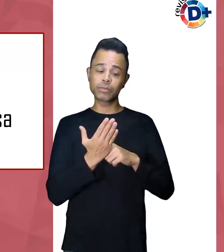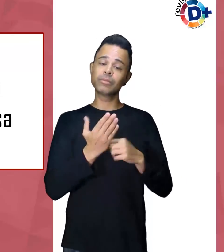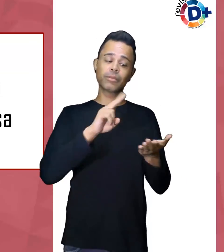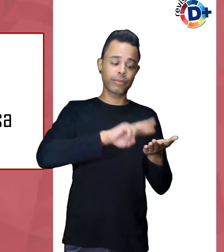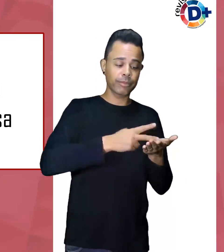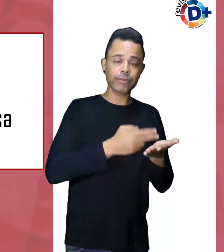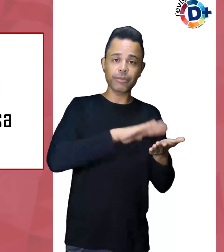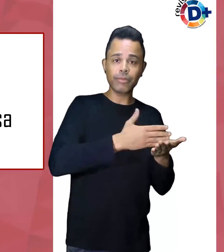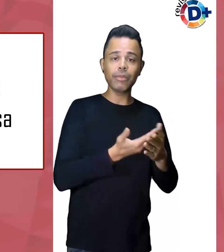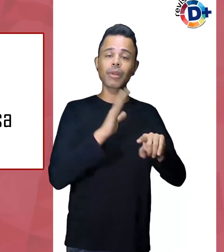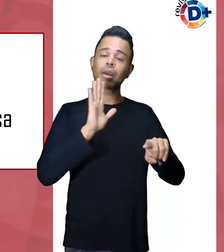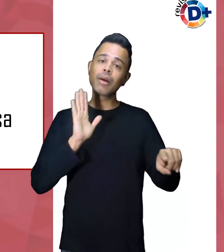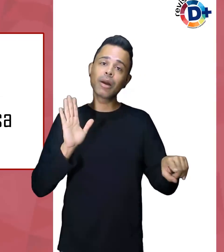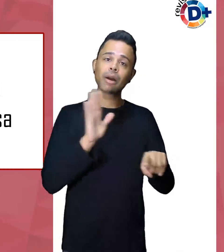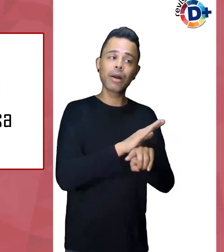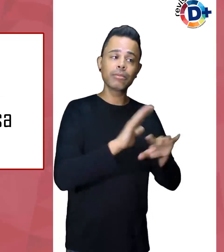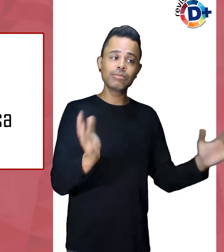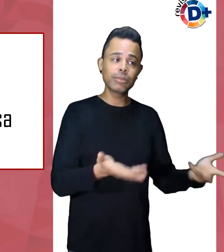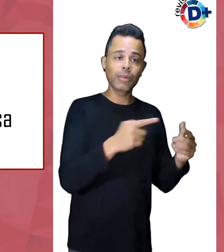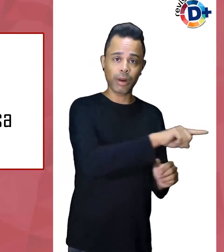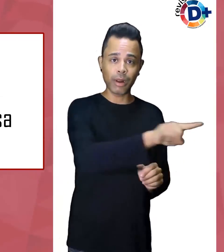para beneficiar sempre mais os alunos surdos.